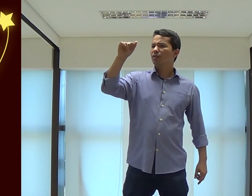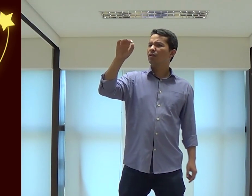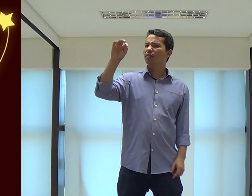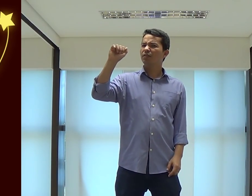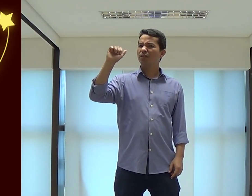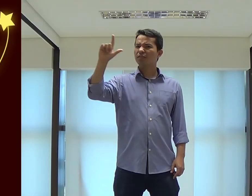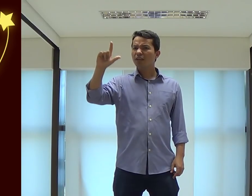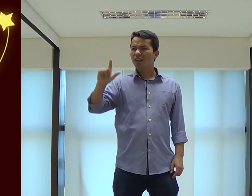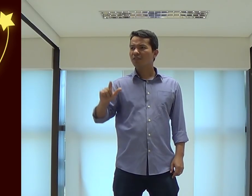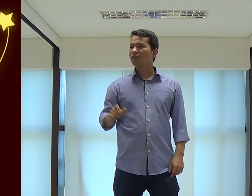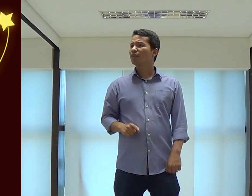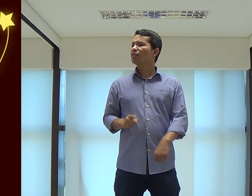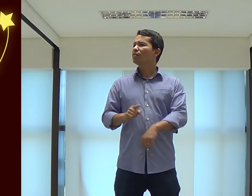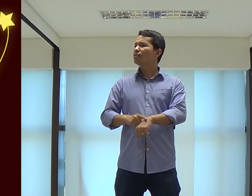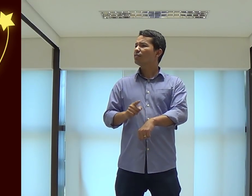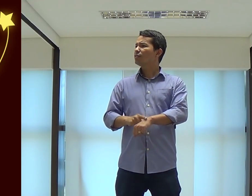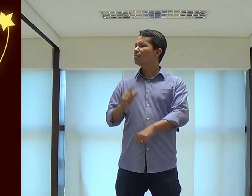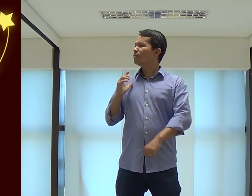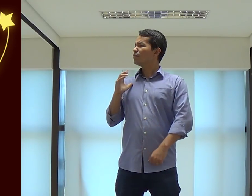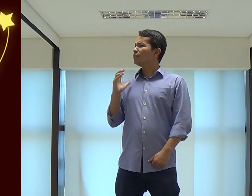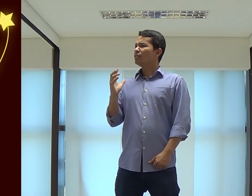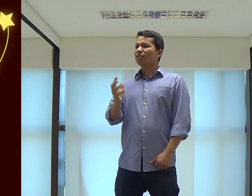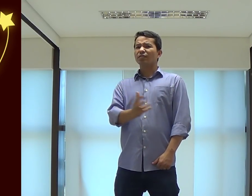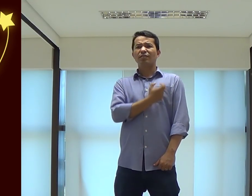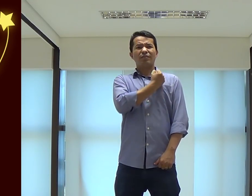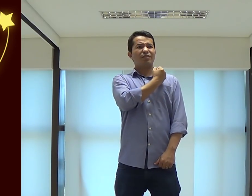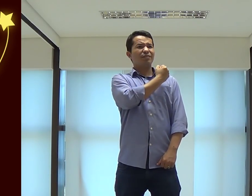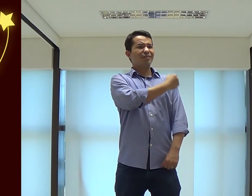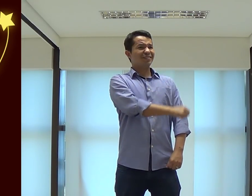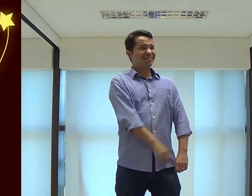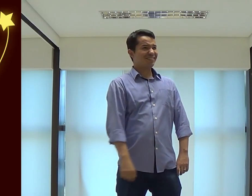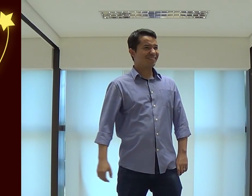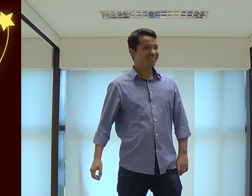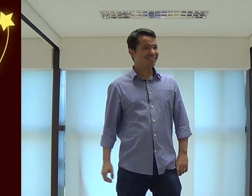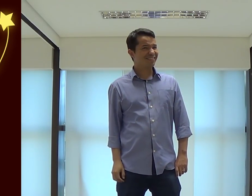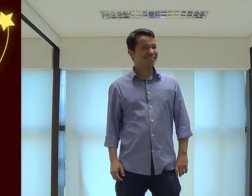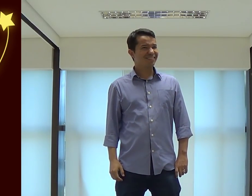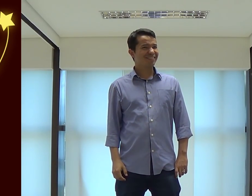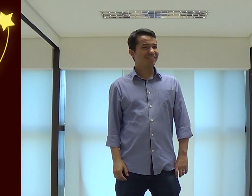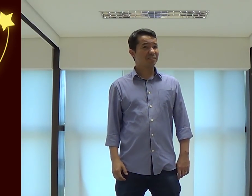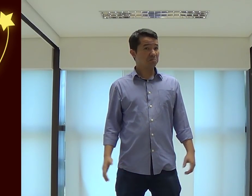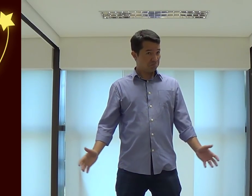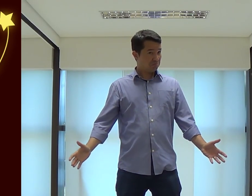Olha lá, o Natal, ele é o tempo de salvação.